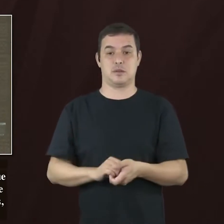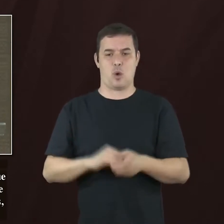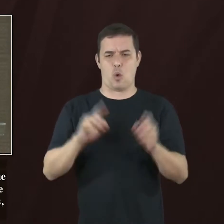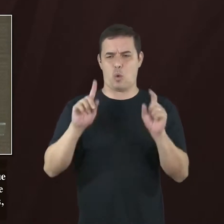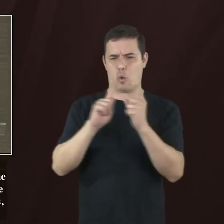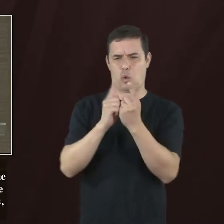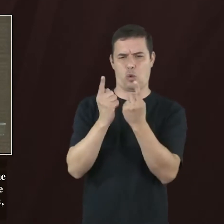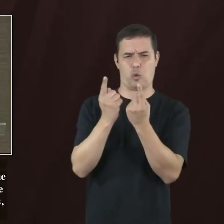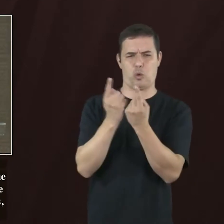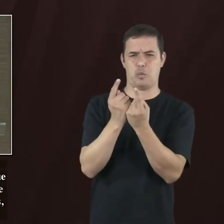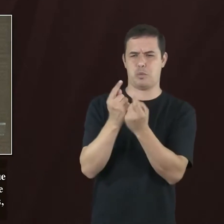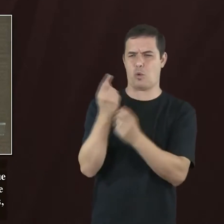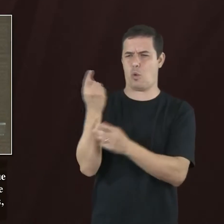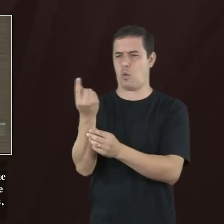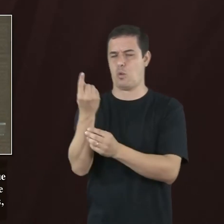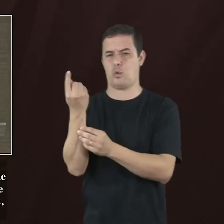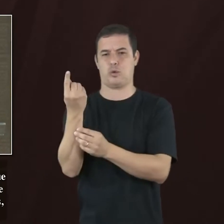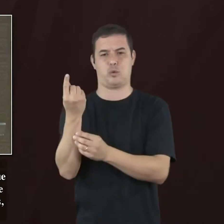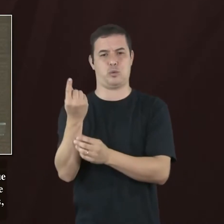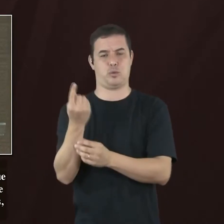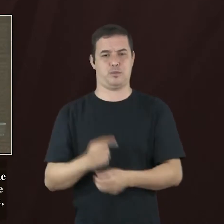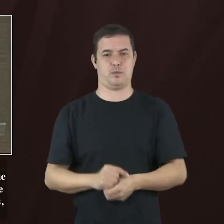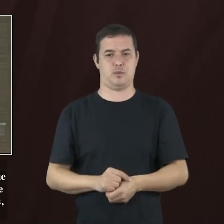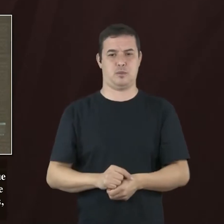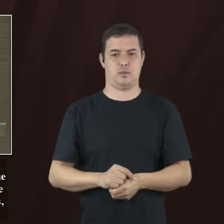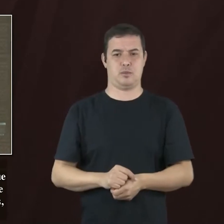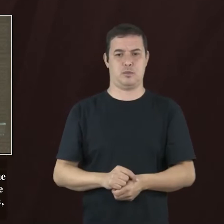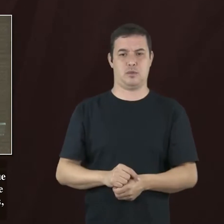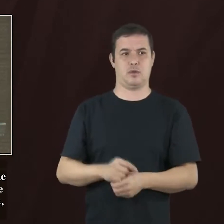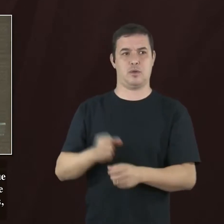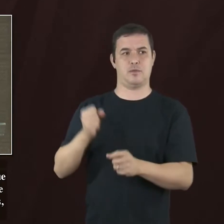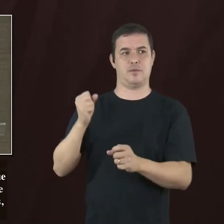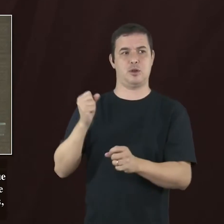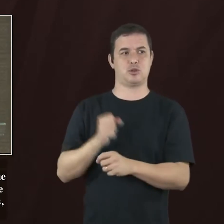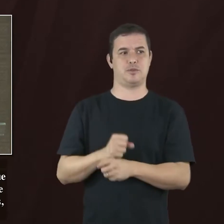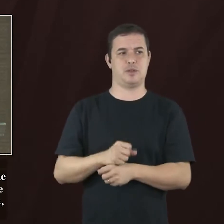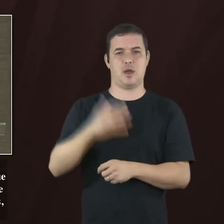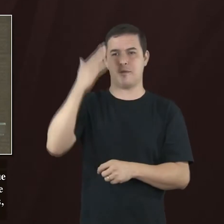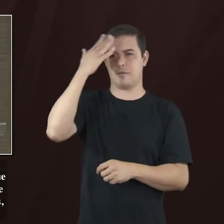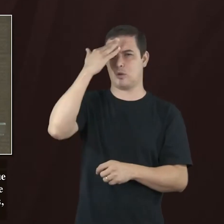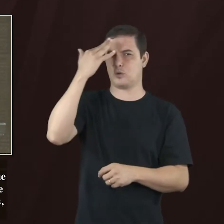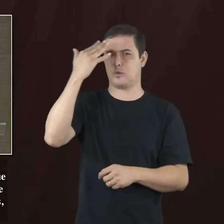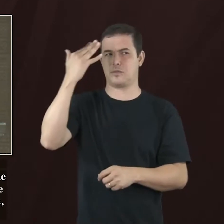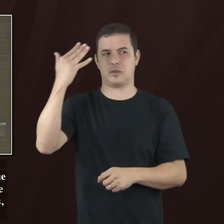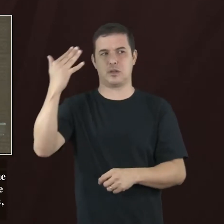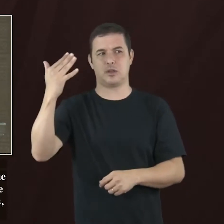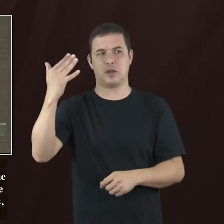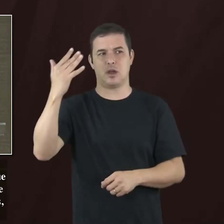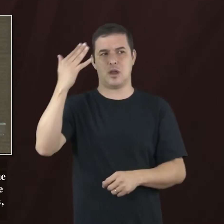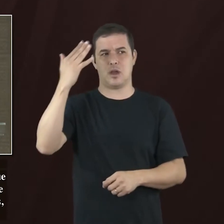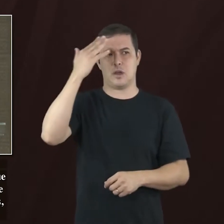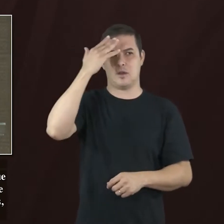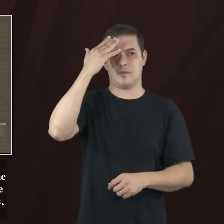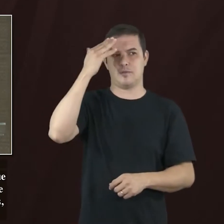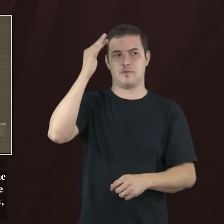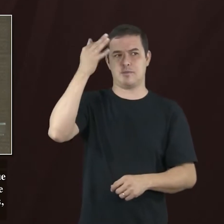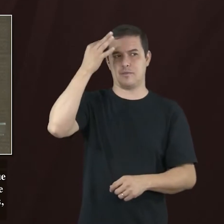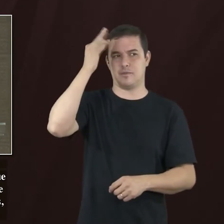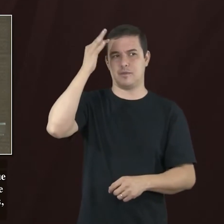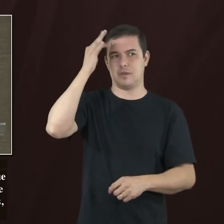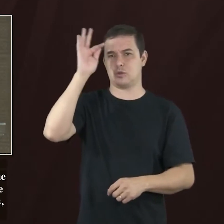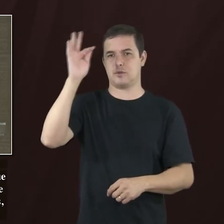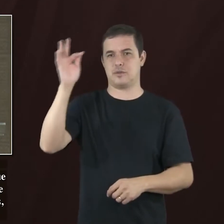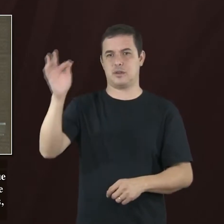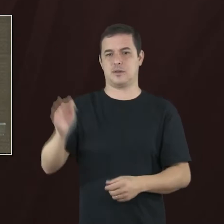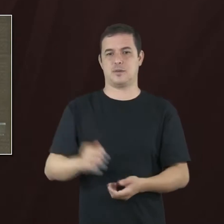não estamos aqui para criar nossa filosofia, né, nossa maneira de ensinamento. Não, estamos aqui levar